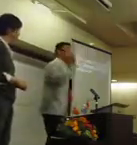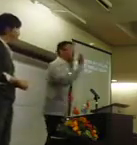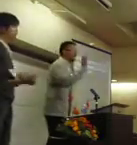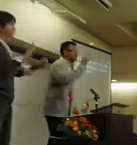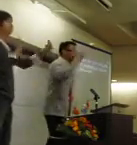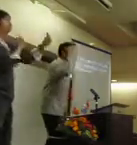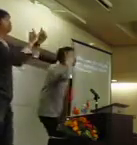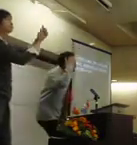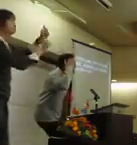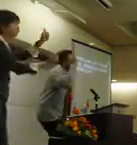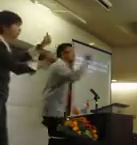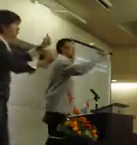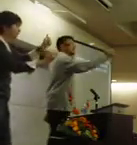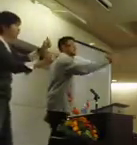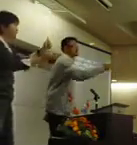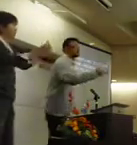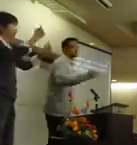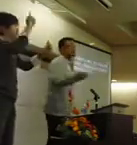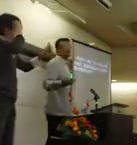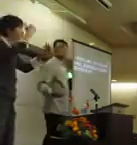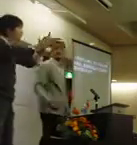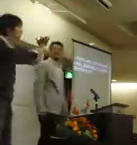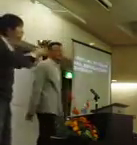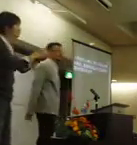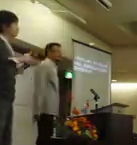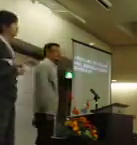息子は脳みそがなくて生まれてきた。